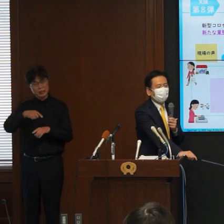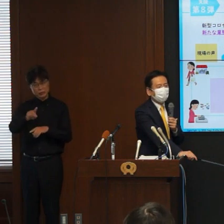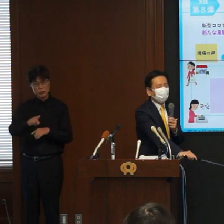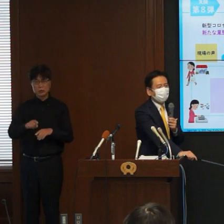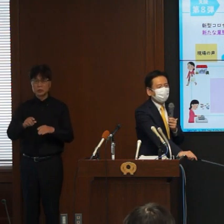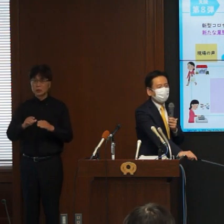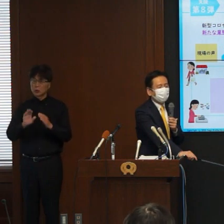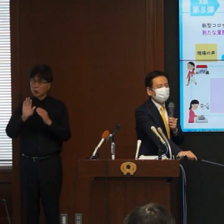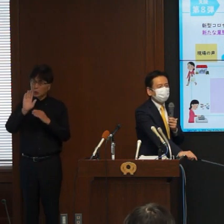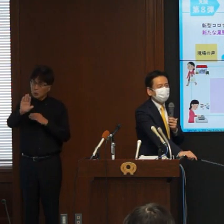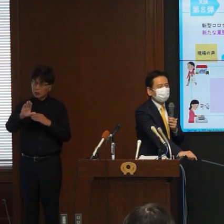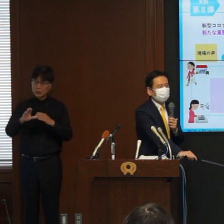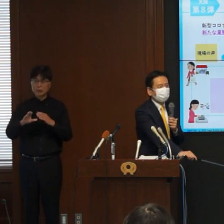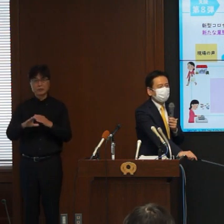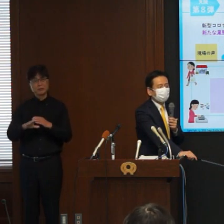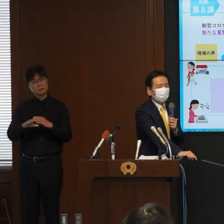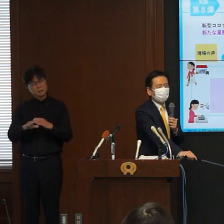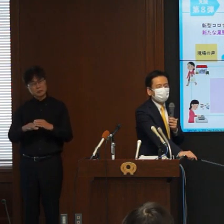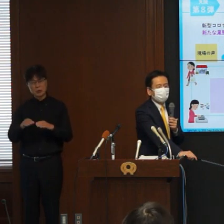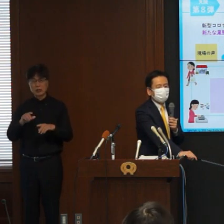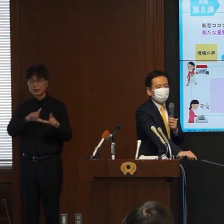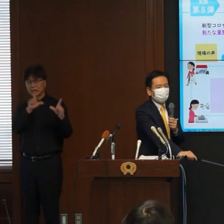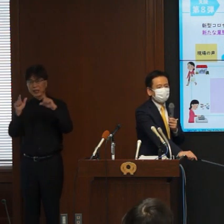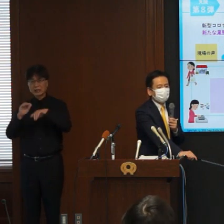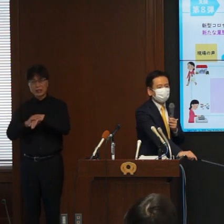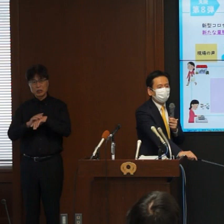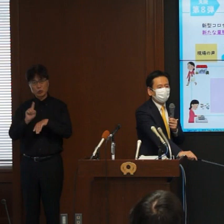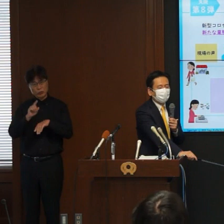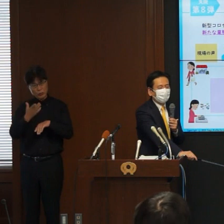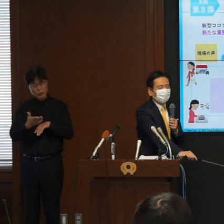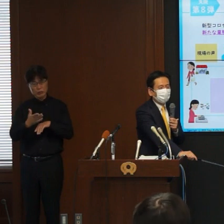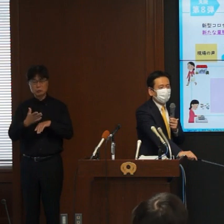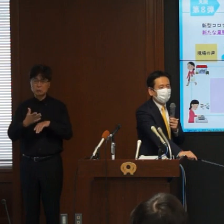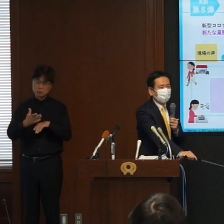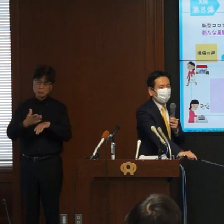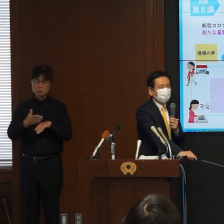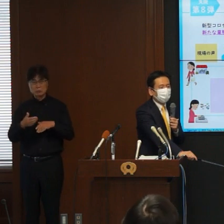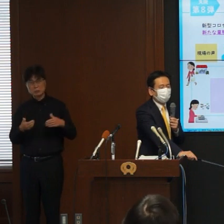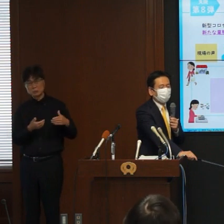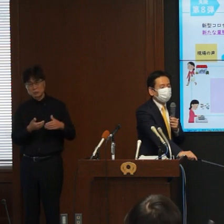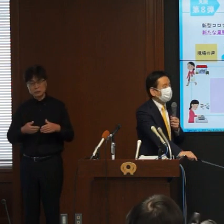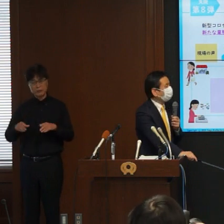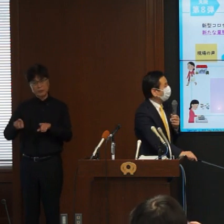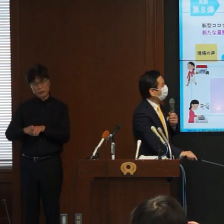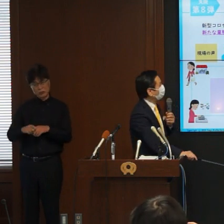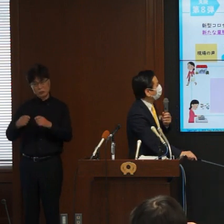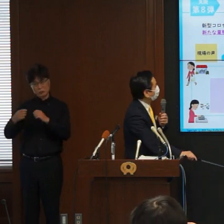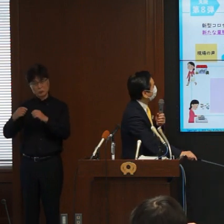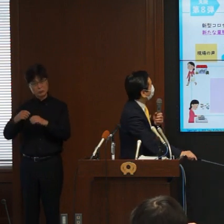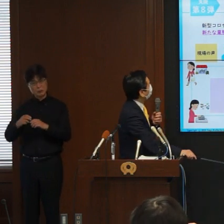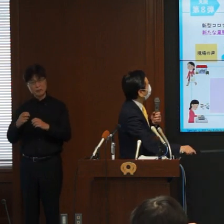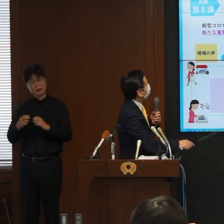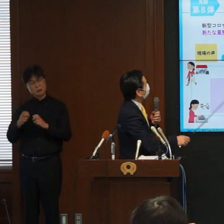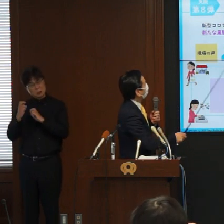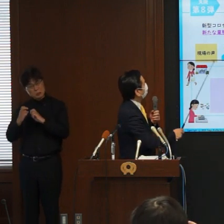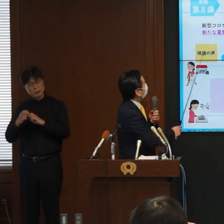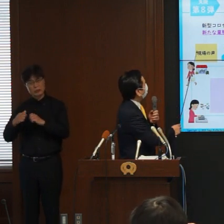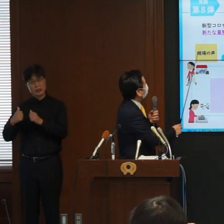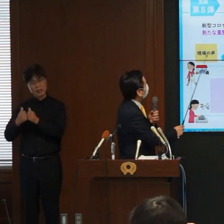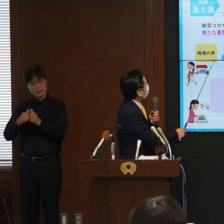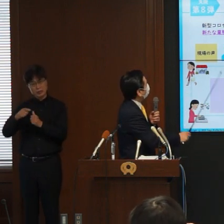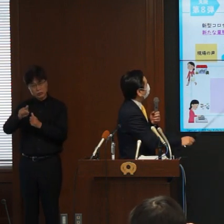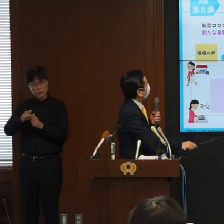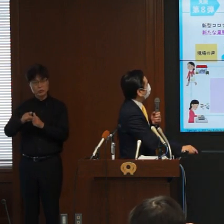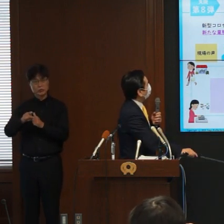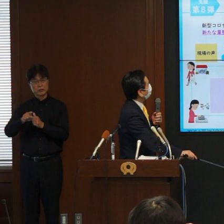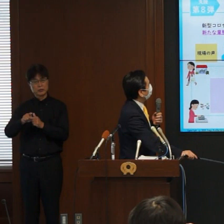からアンチを模索というか試行錯誤していくと、トライをしていくという中なので、新